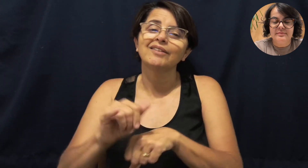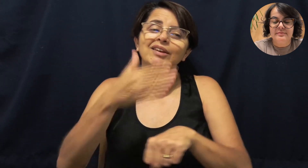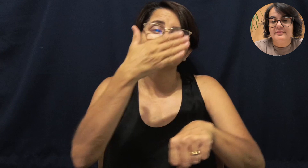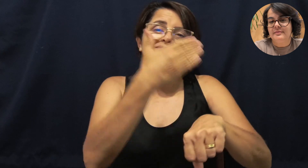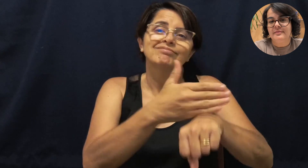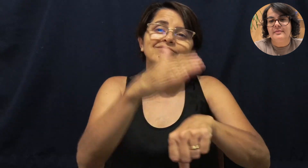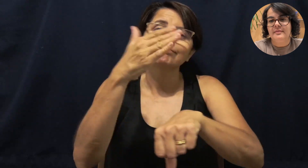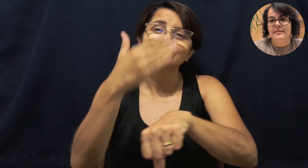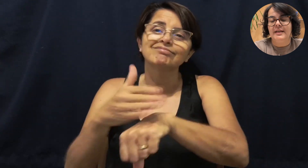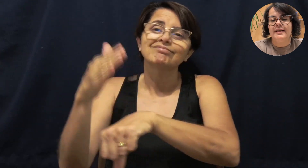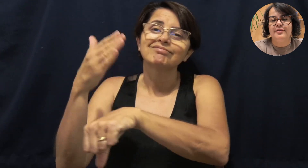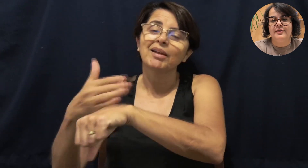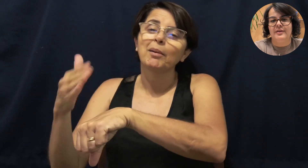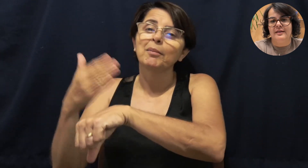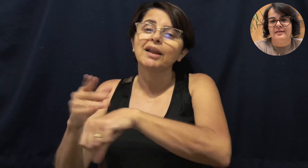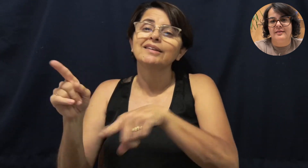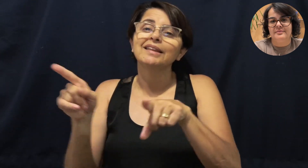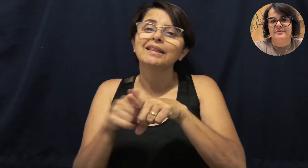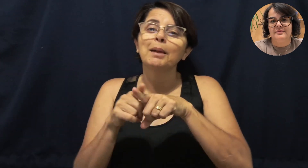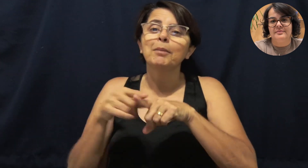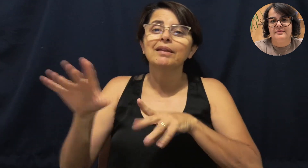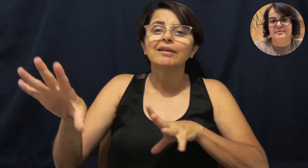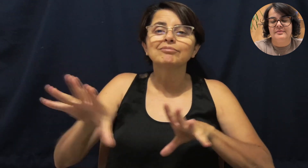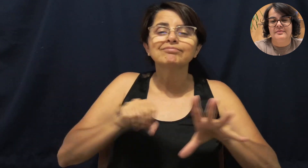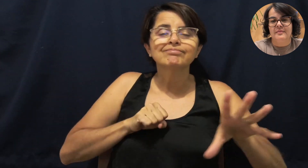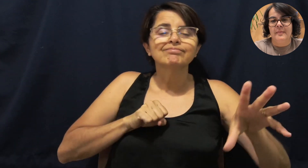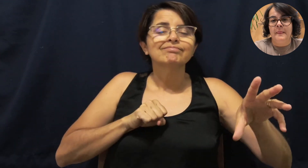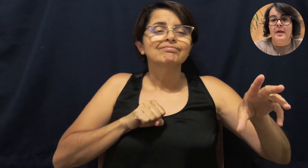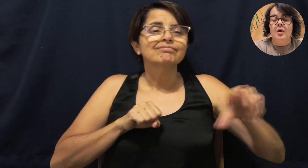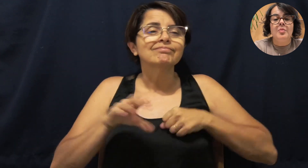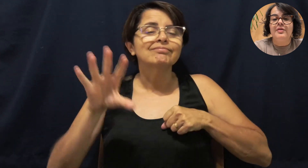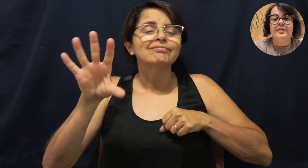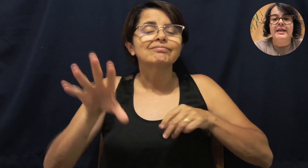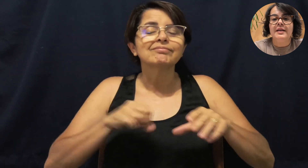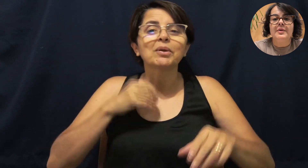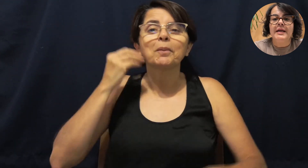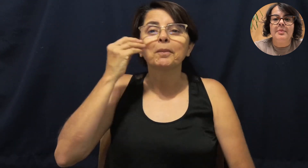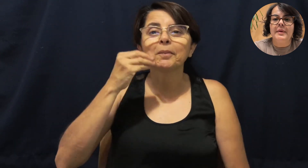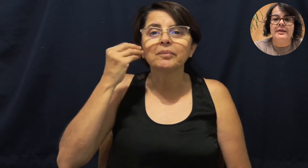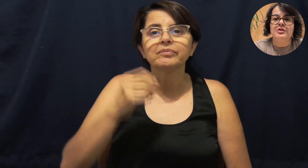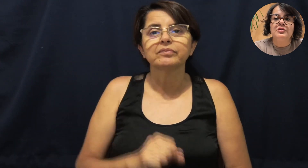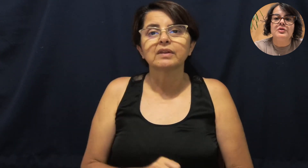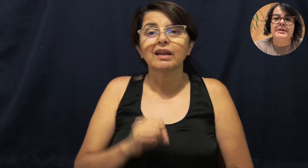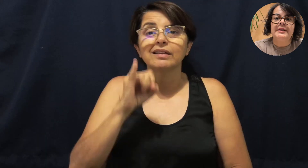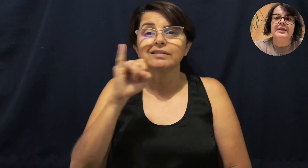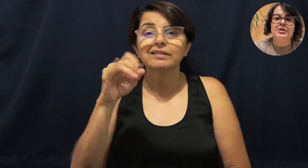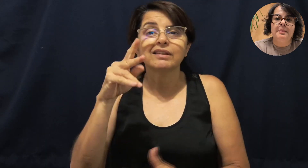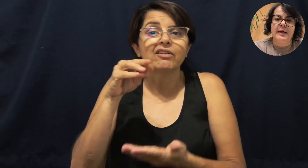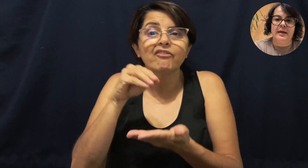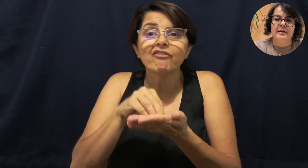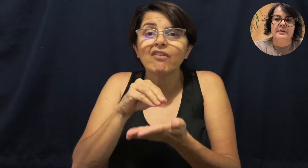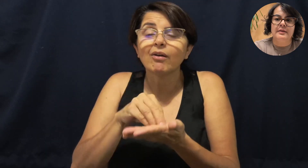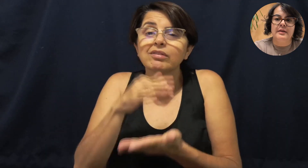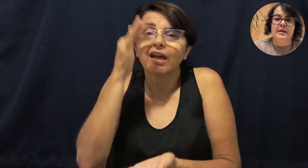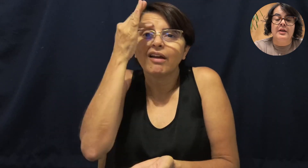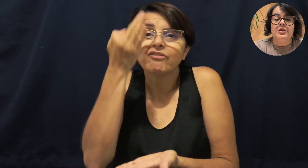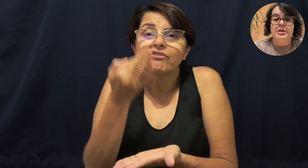prática e da vivência. Uma fé que não é capaz de nos manter de